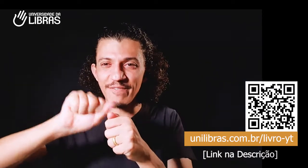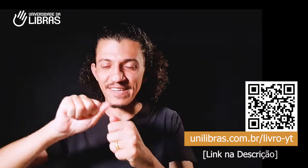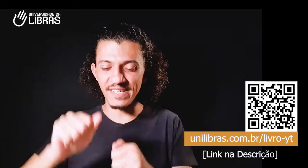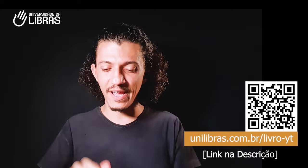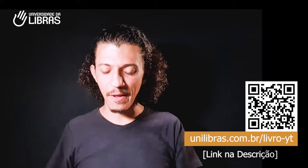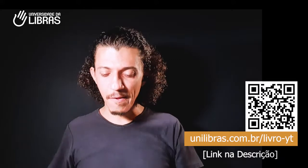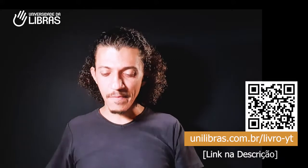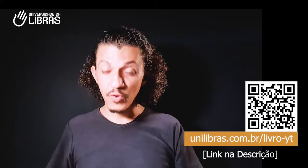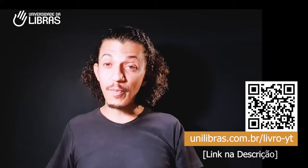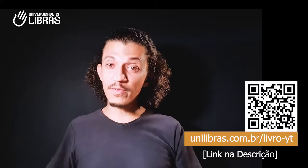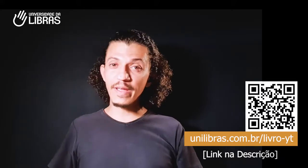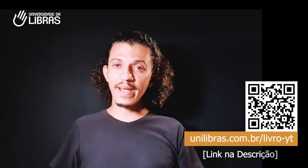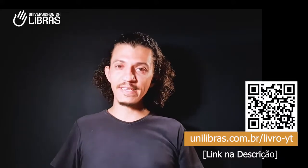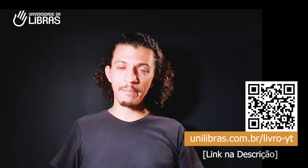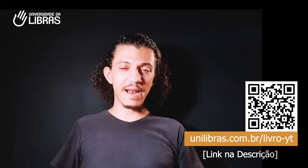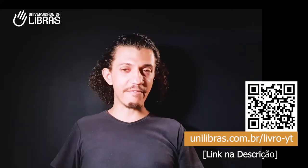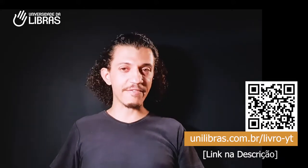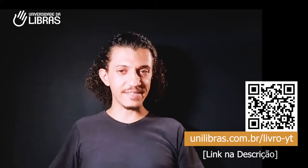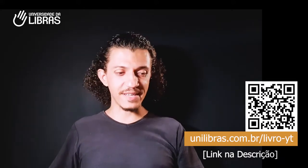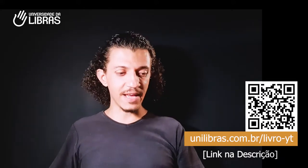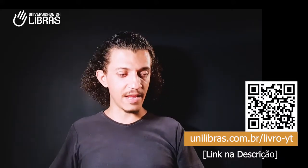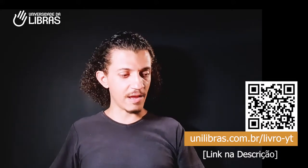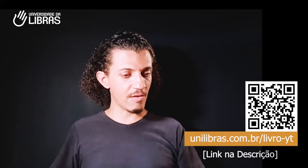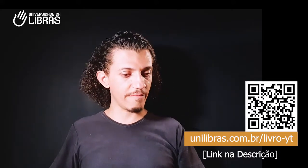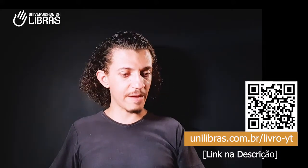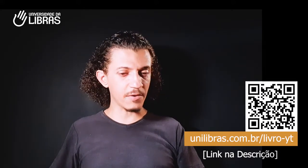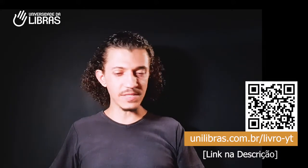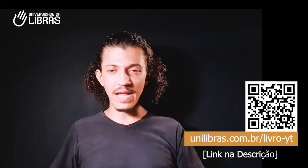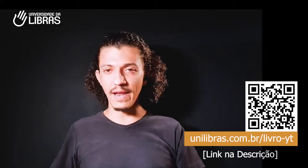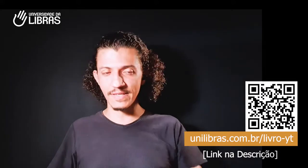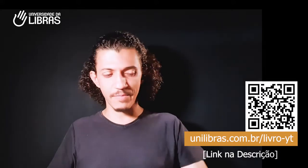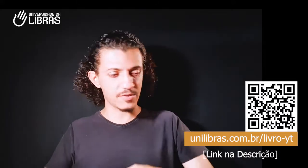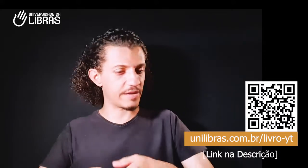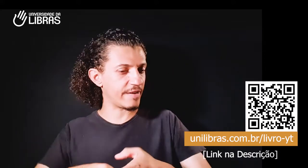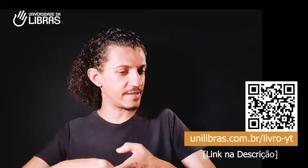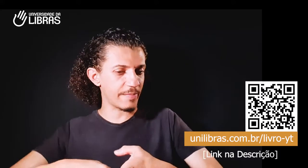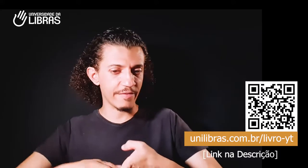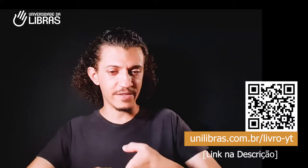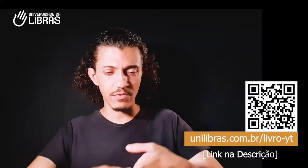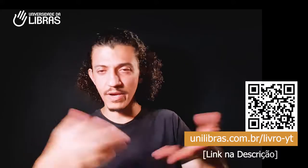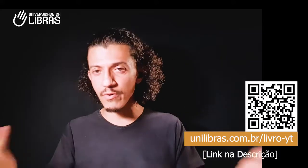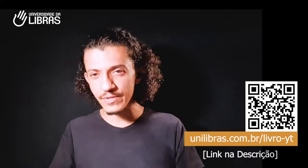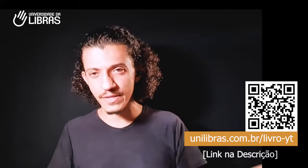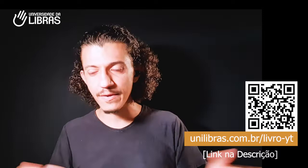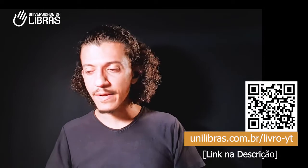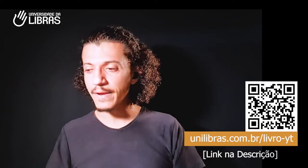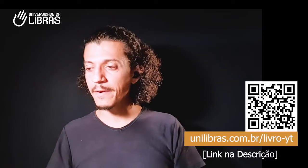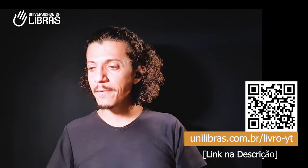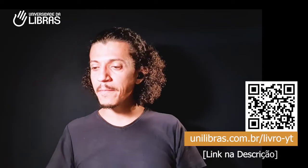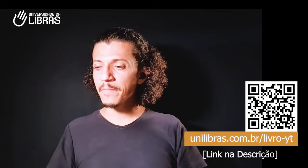fazer a palavra você pode fazer qualquer coisa